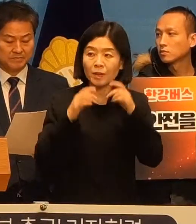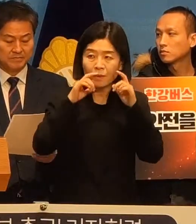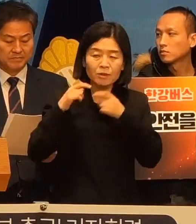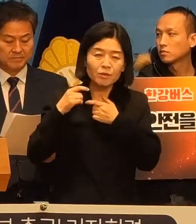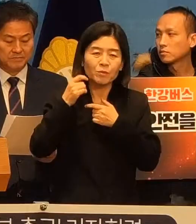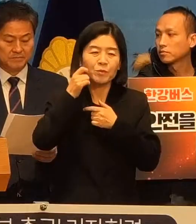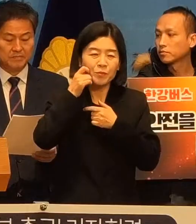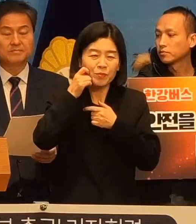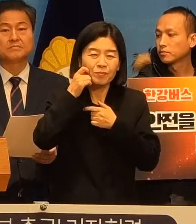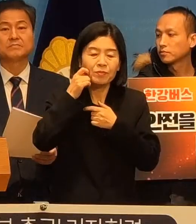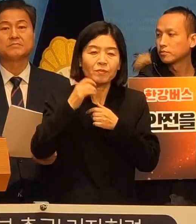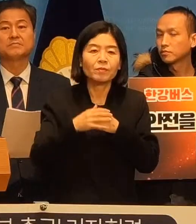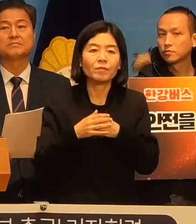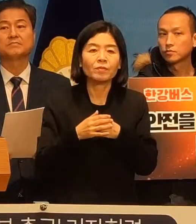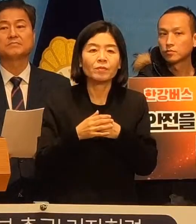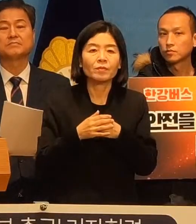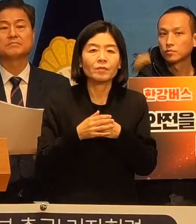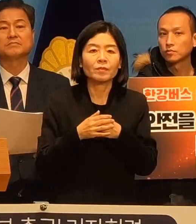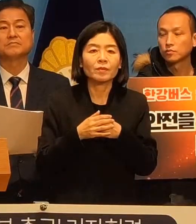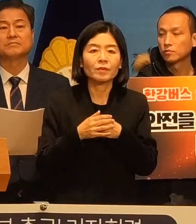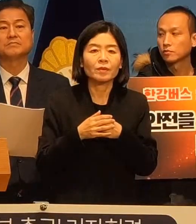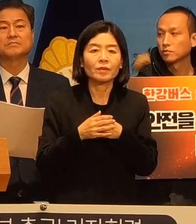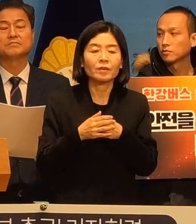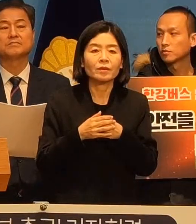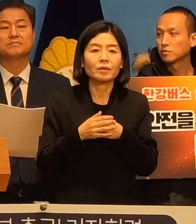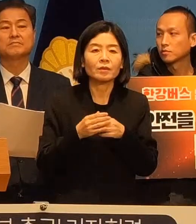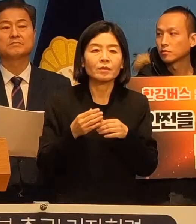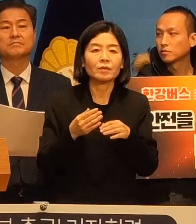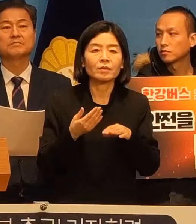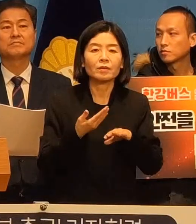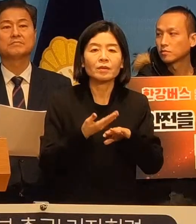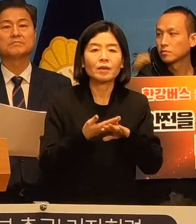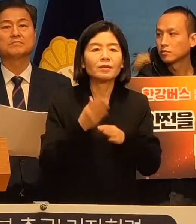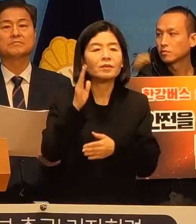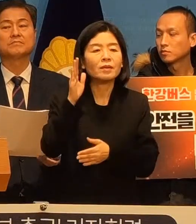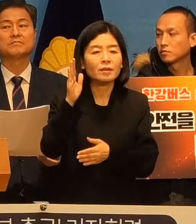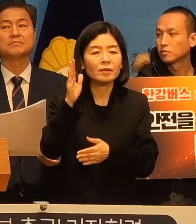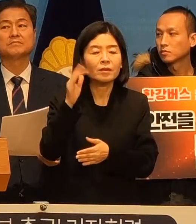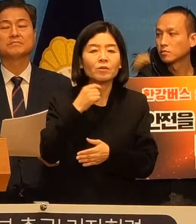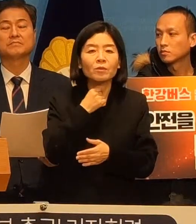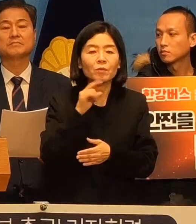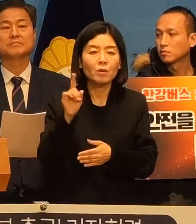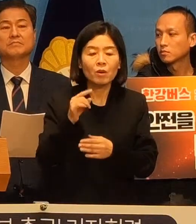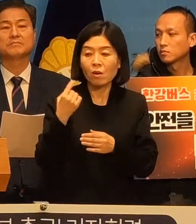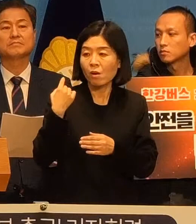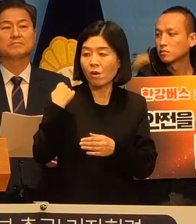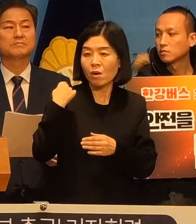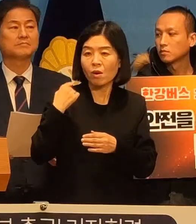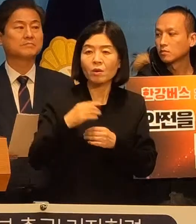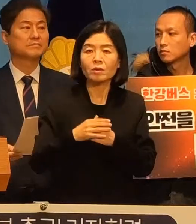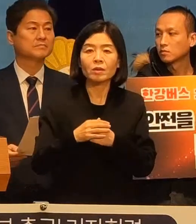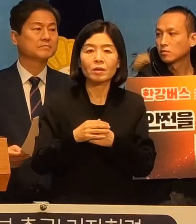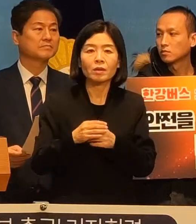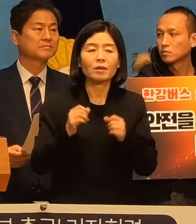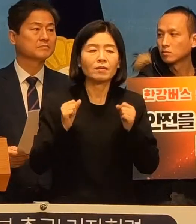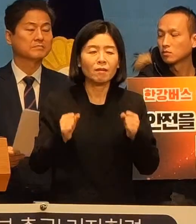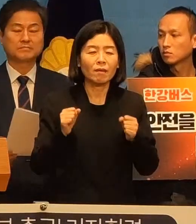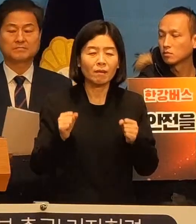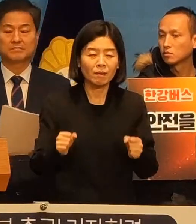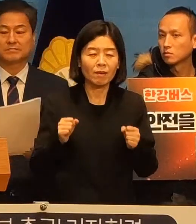있는데요. 잠깐 좀 다른 얘기 비슷하게 시작하고 싶습니다. 제가 어제 달리기를